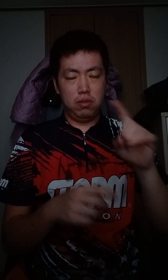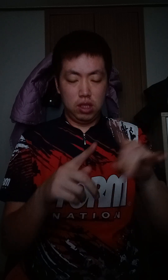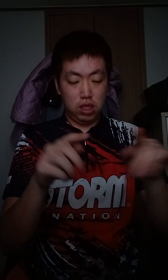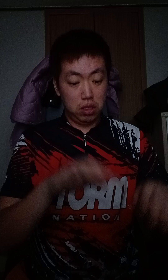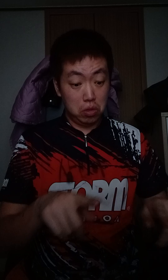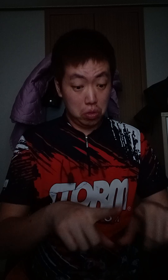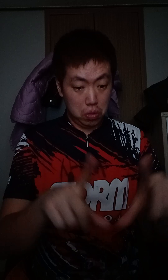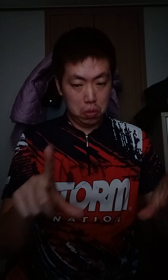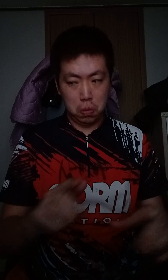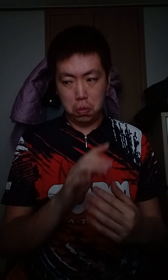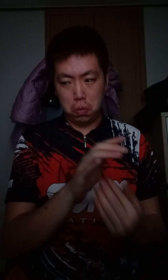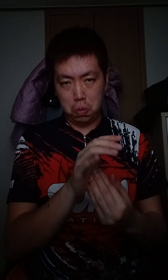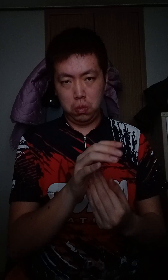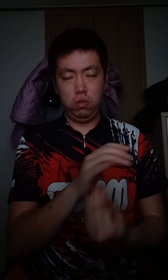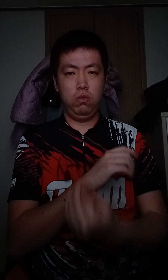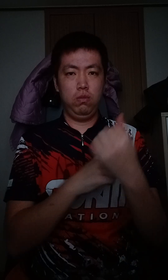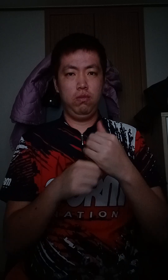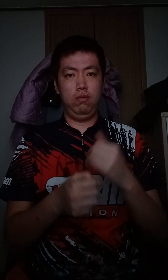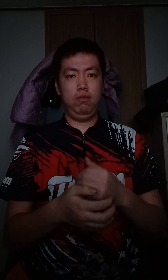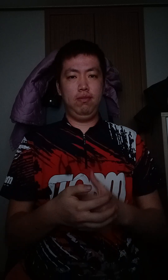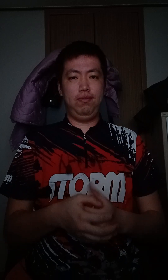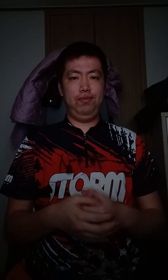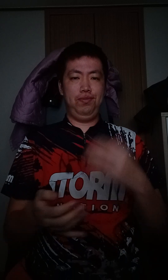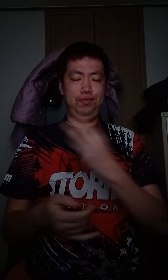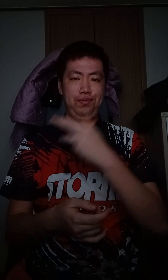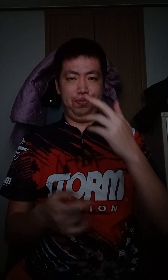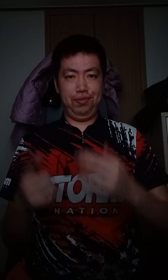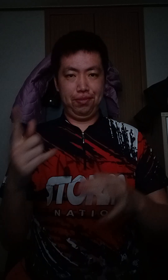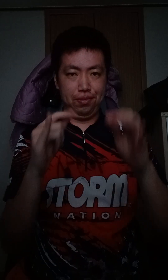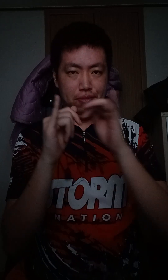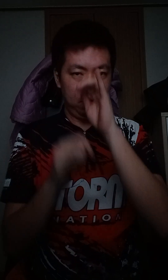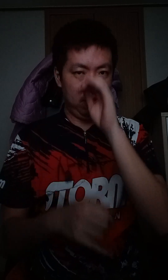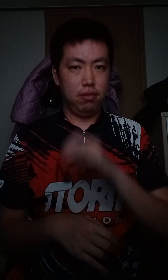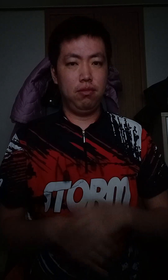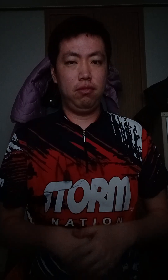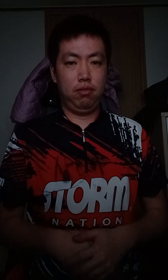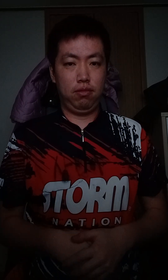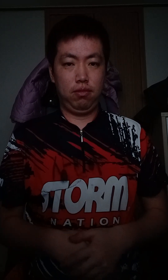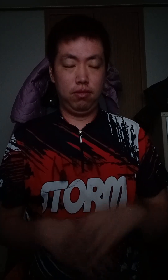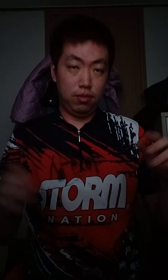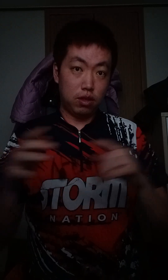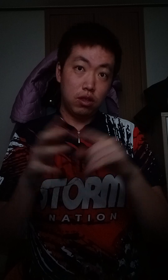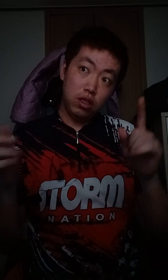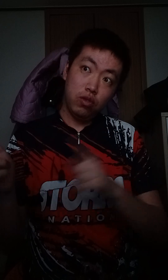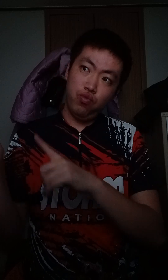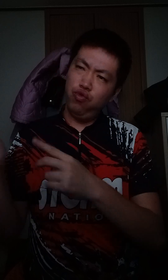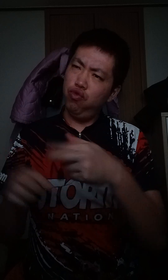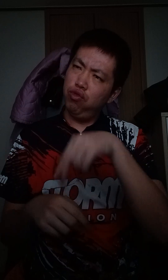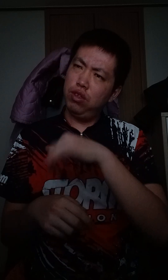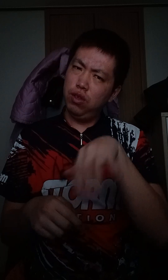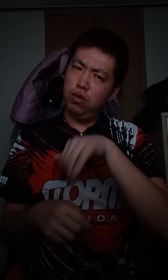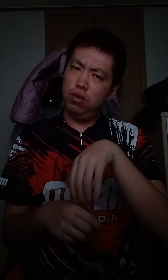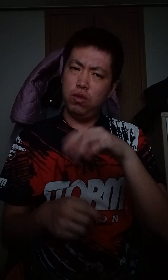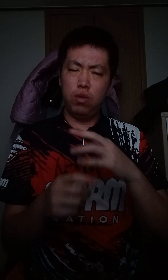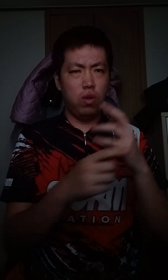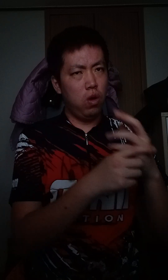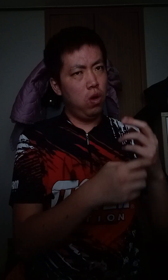설치를 의무화하는 방안이 가장 실효적이겠고. 경찰은 A씨를 음주운전 혐의로 입건하고 버스